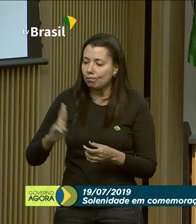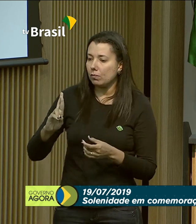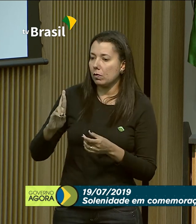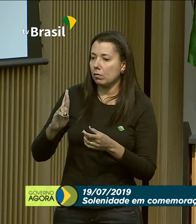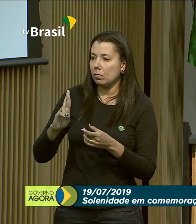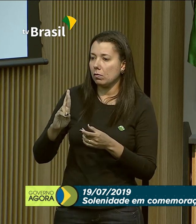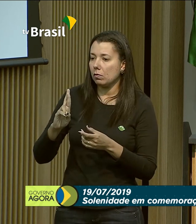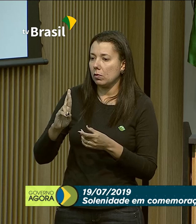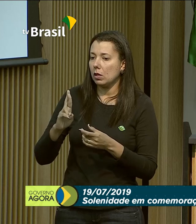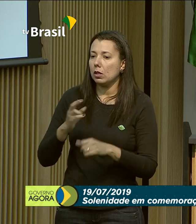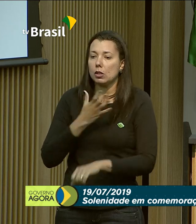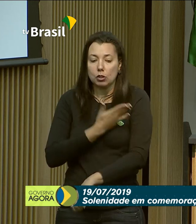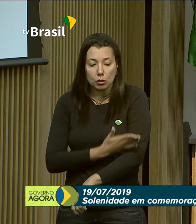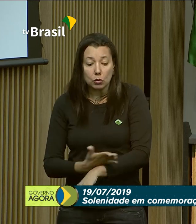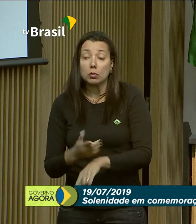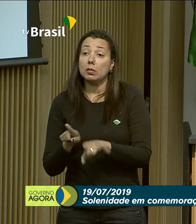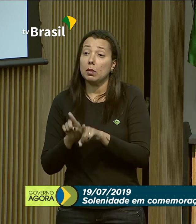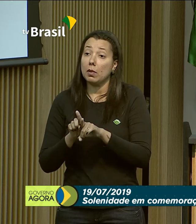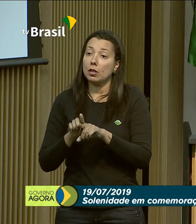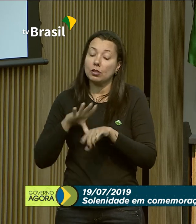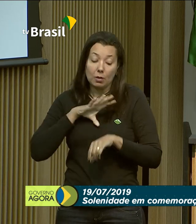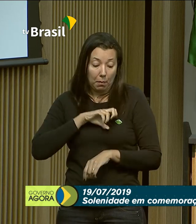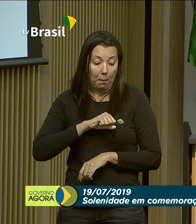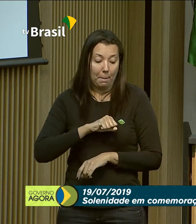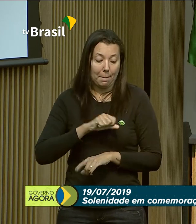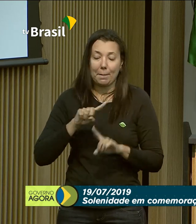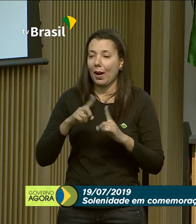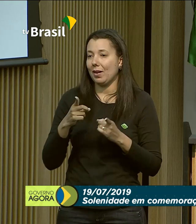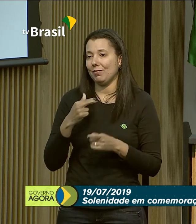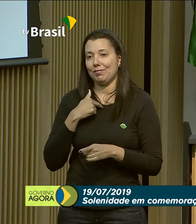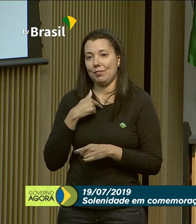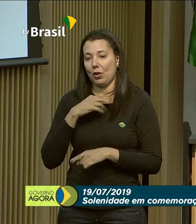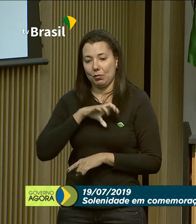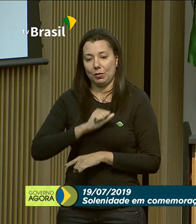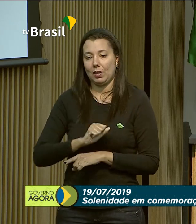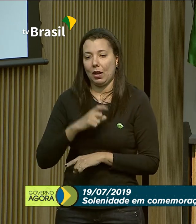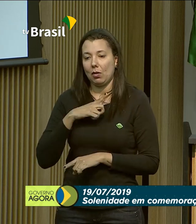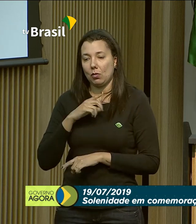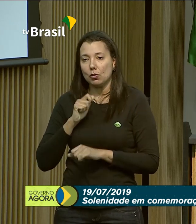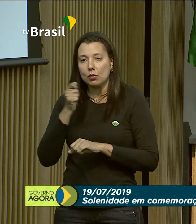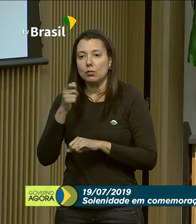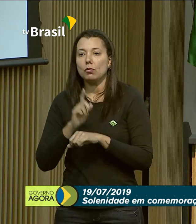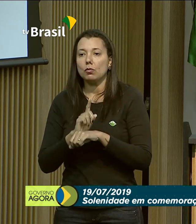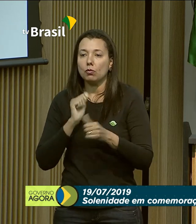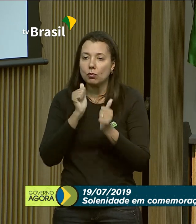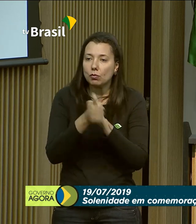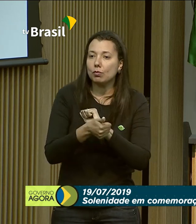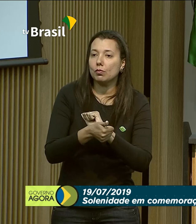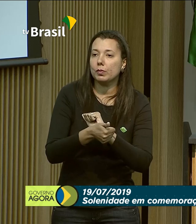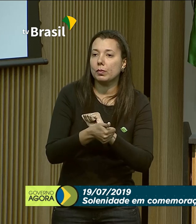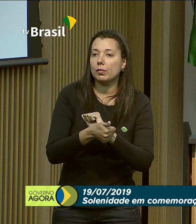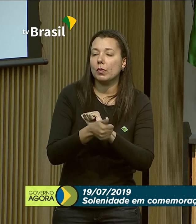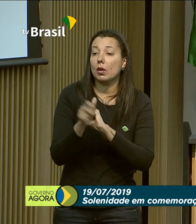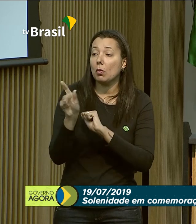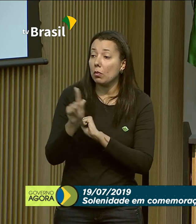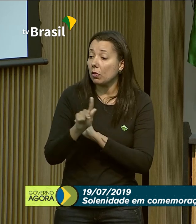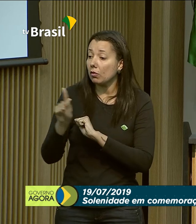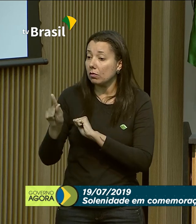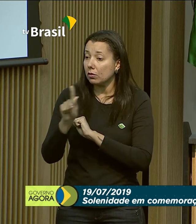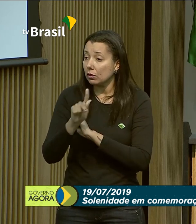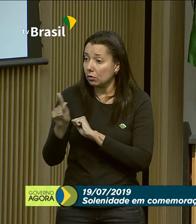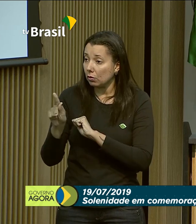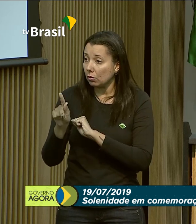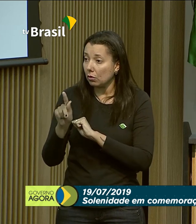de costumes e até de amor. Só não muda o time de futebol. Para o professor Francisco